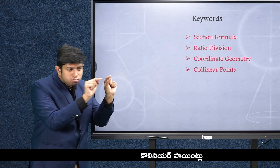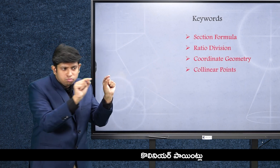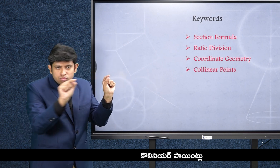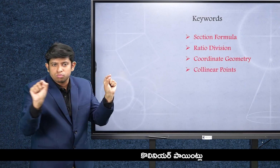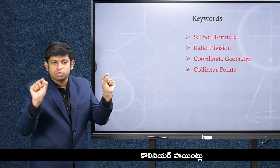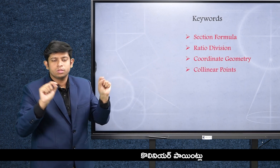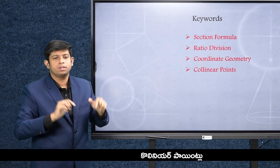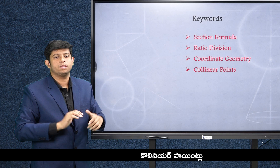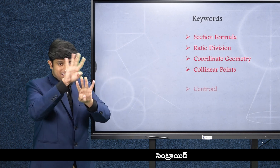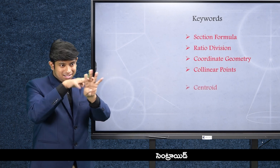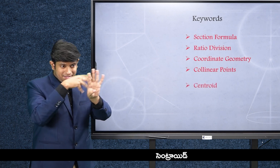పాయింట్లు